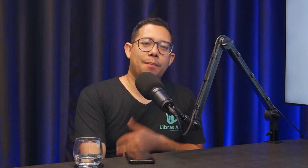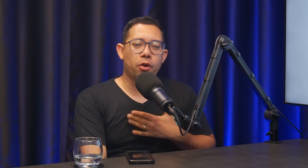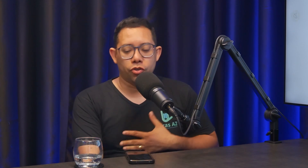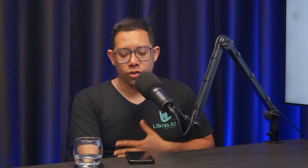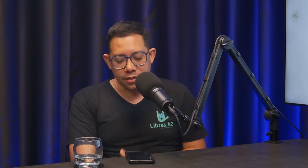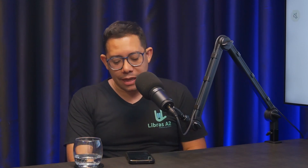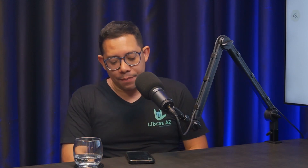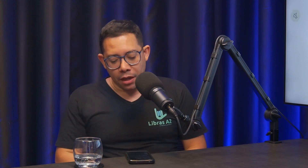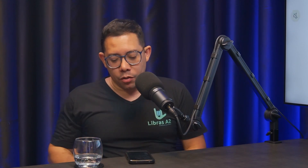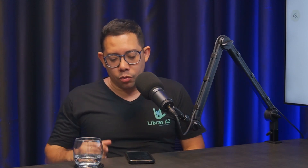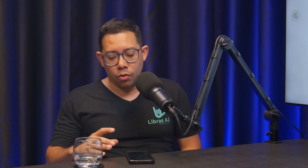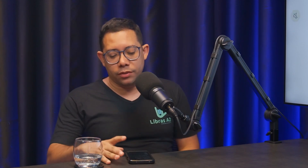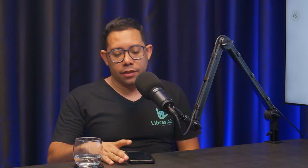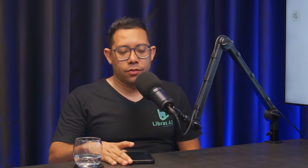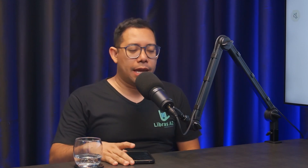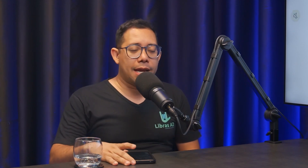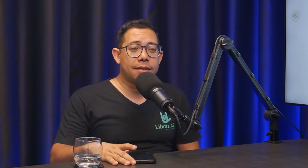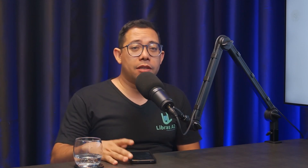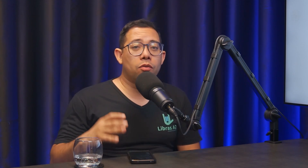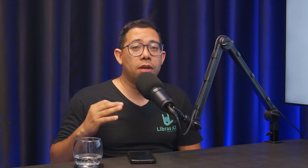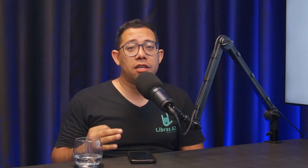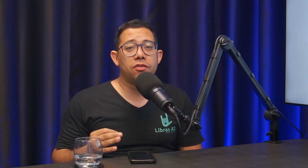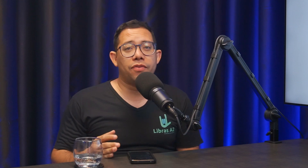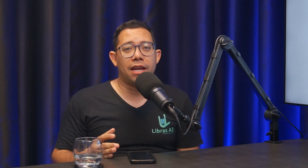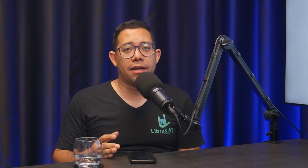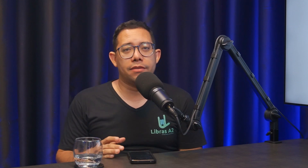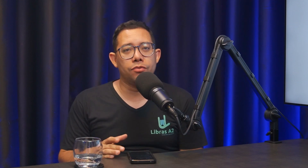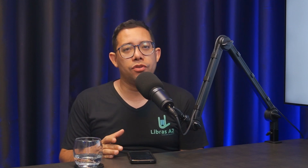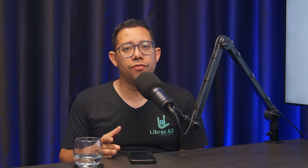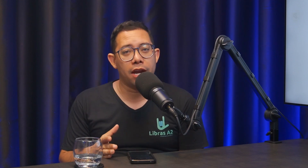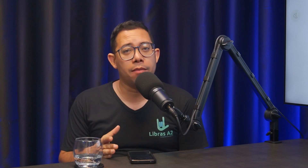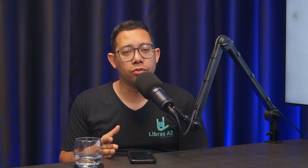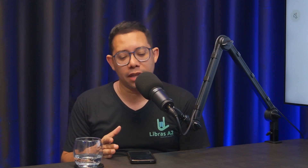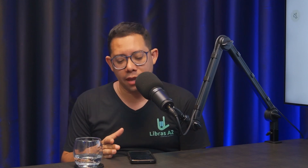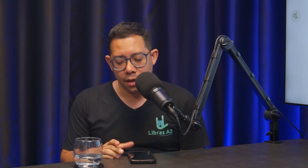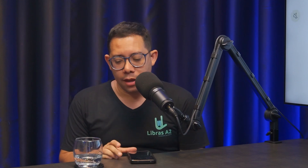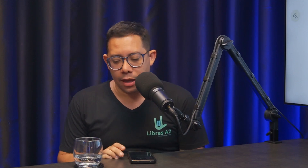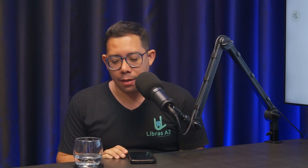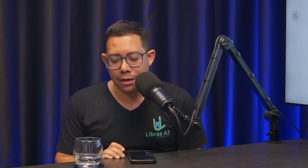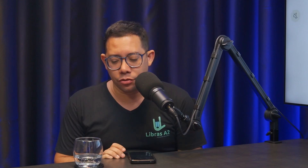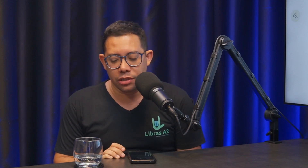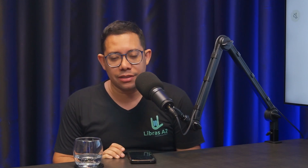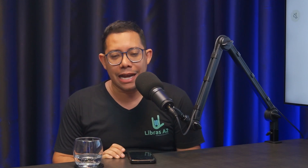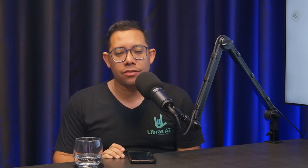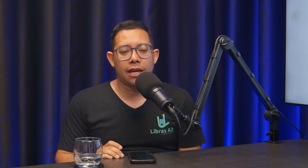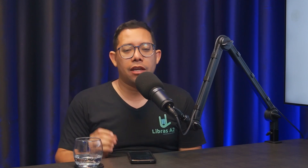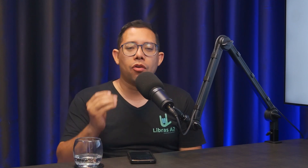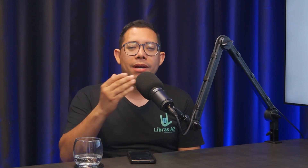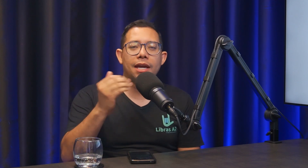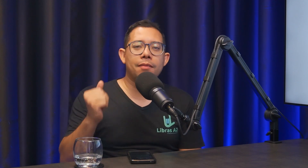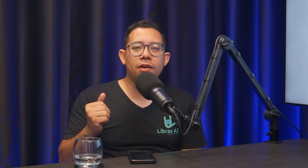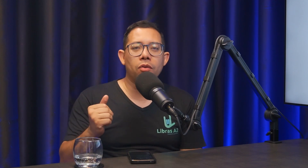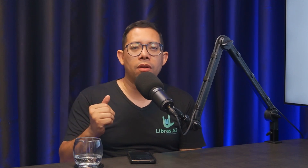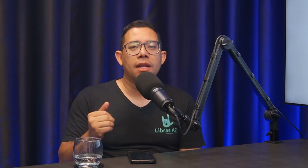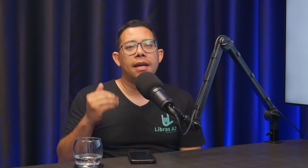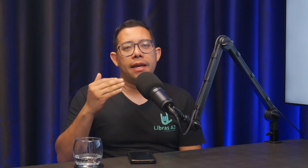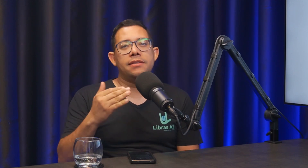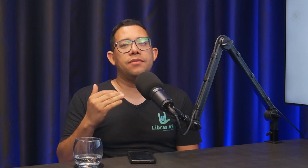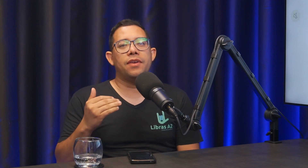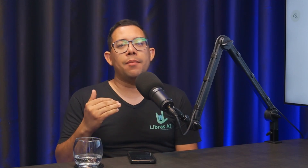pode utilizar no contexto. E aí, assim, quando a gente fala a questão de verbos, né, mais utilizados, é que, como a Kerma falou, esse verbo